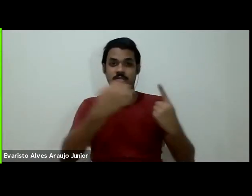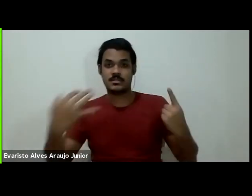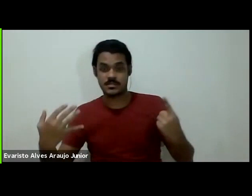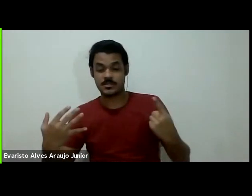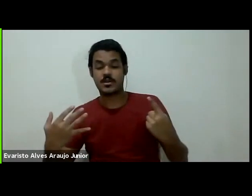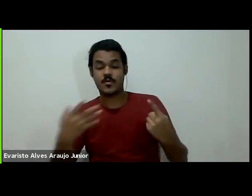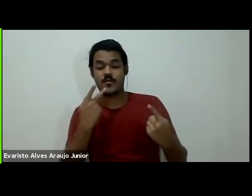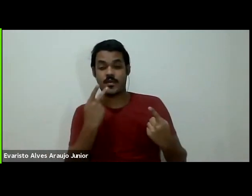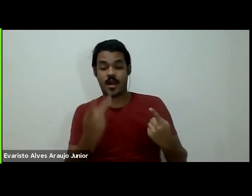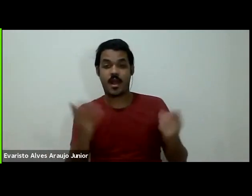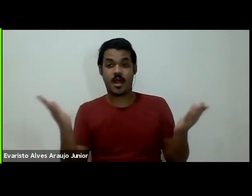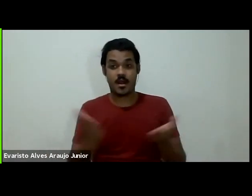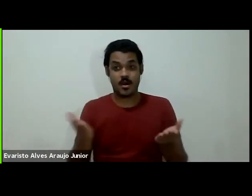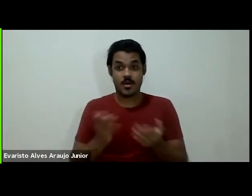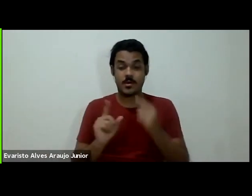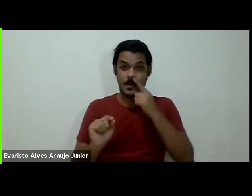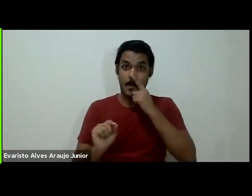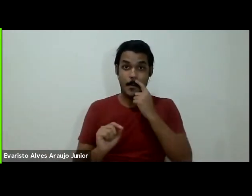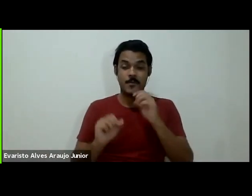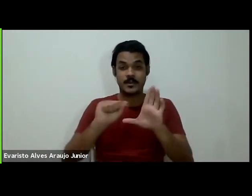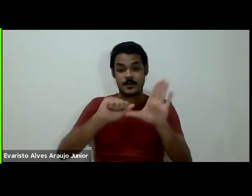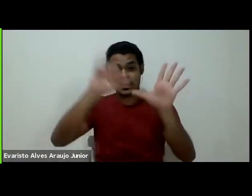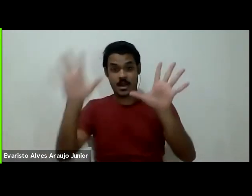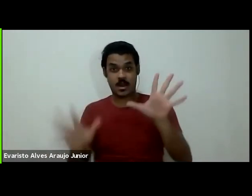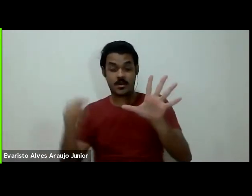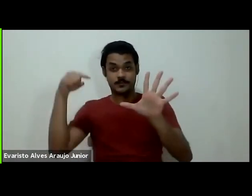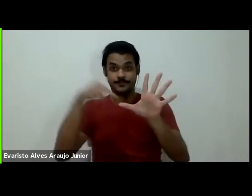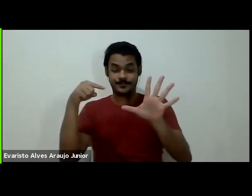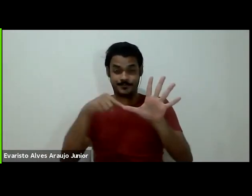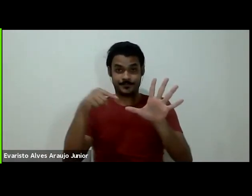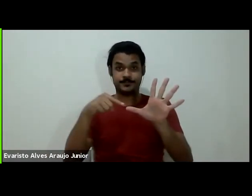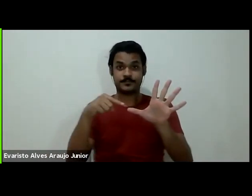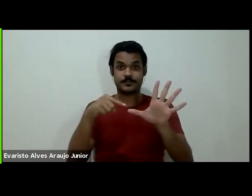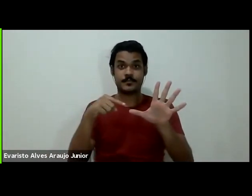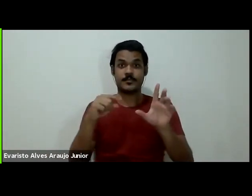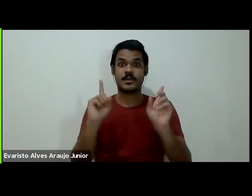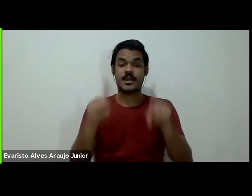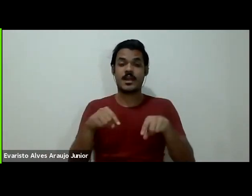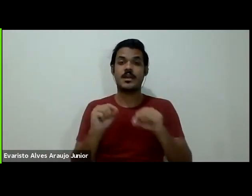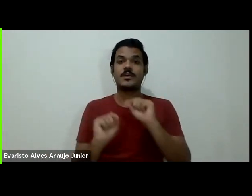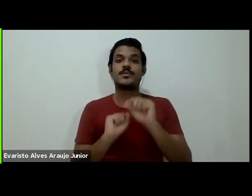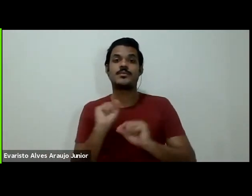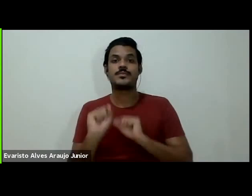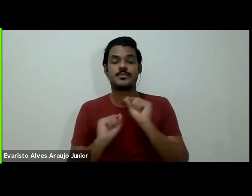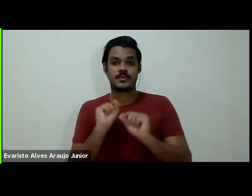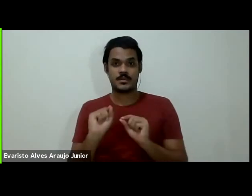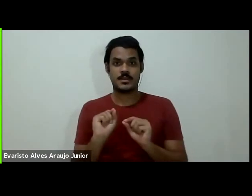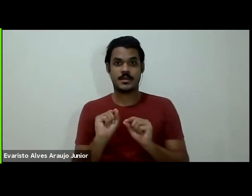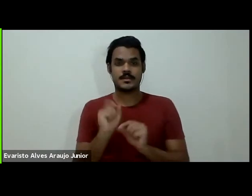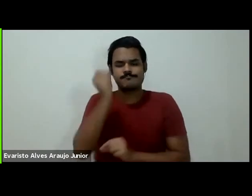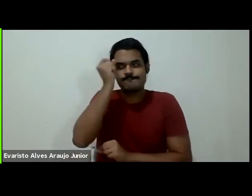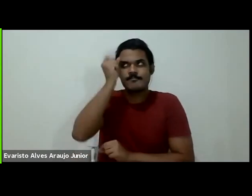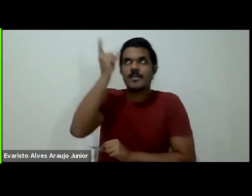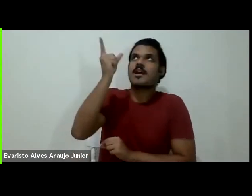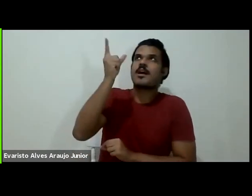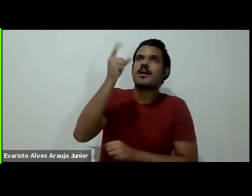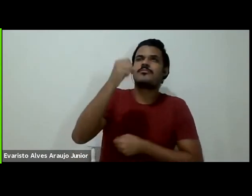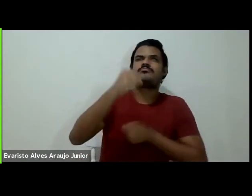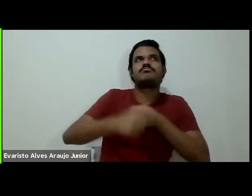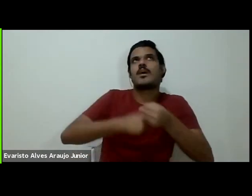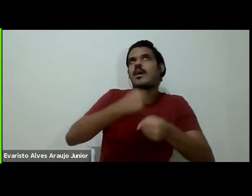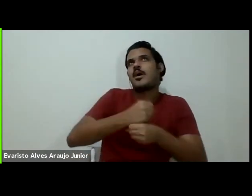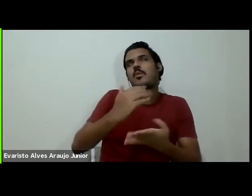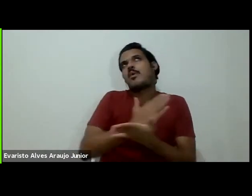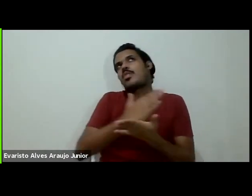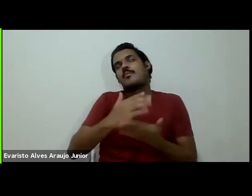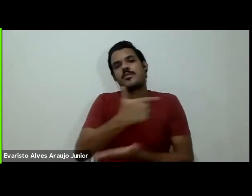pesquisa, que é Construindo o Saber de Lamin. Esse projeto de extensão, ele foi idealizado em